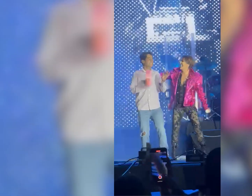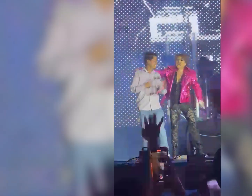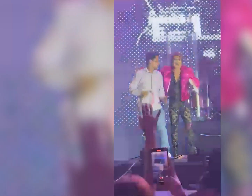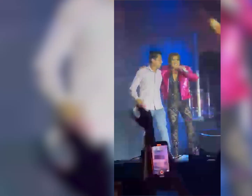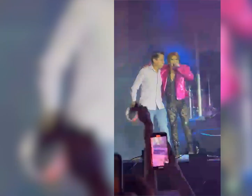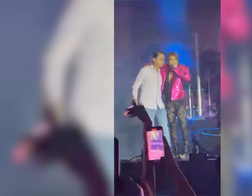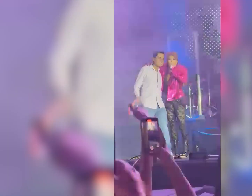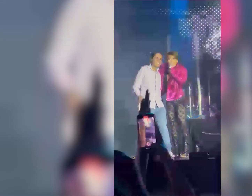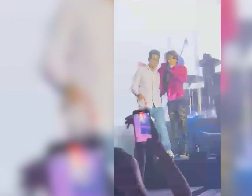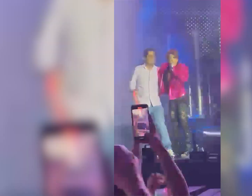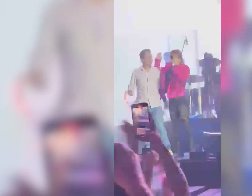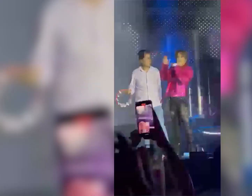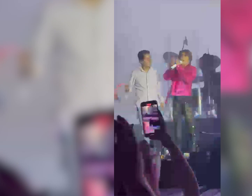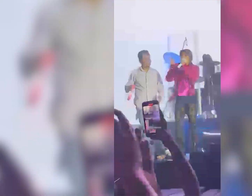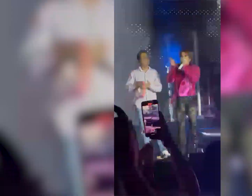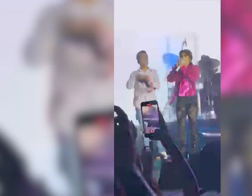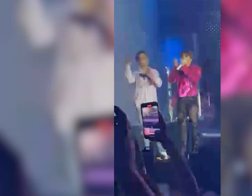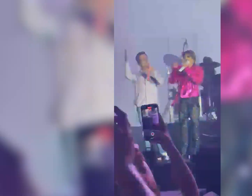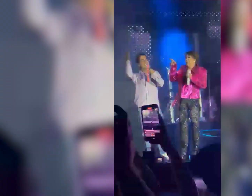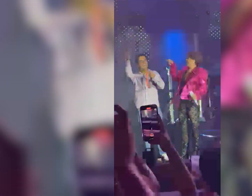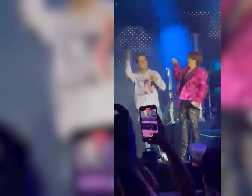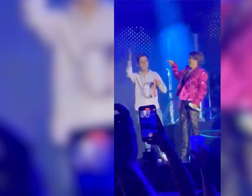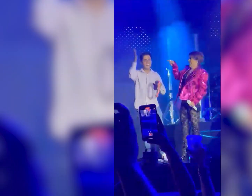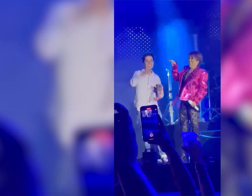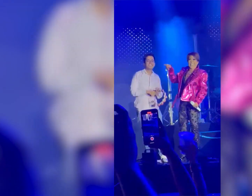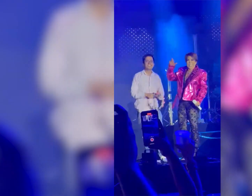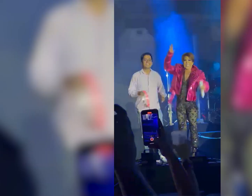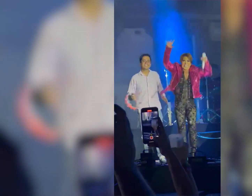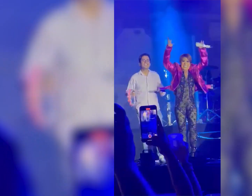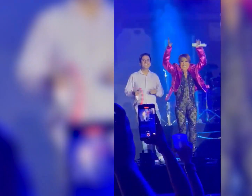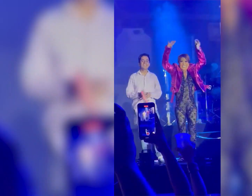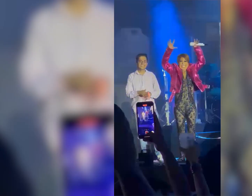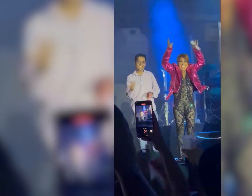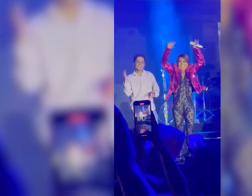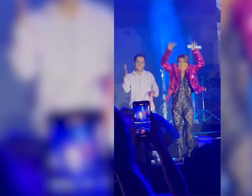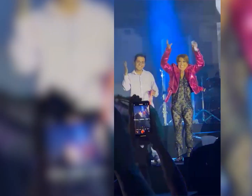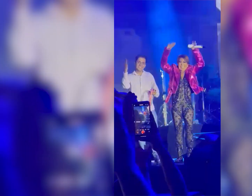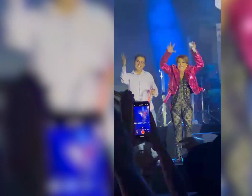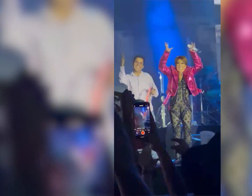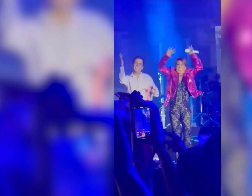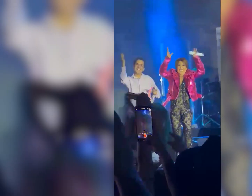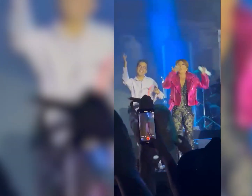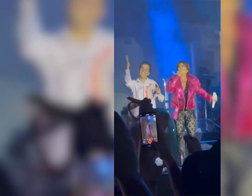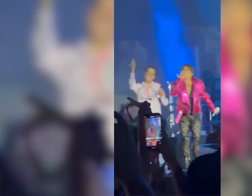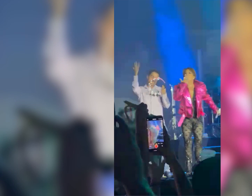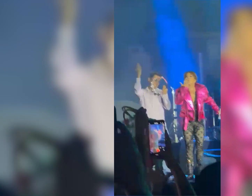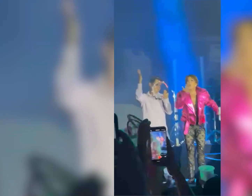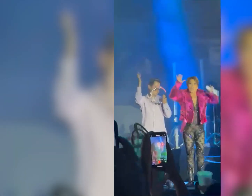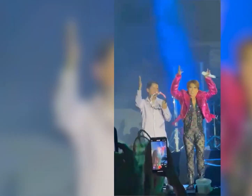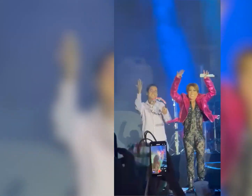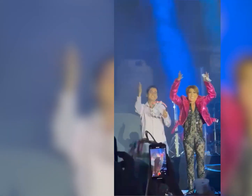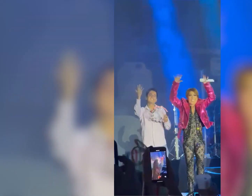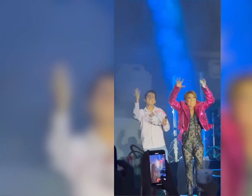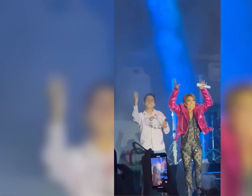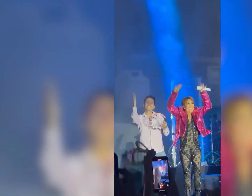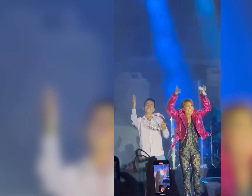viera. Y ahora es todo lo contrario. Nos dieron un lugar arriba del escenario y donde hay interacción con el público y el artista. De esta manera